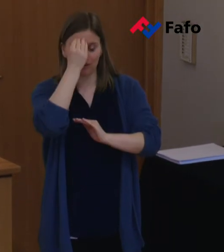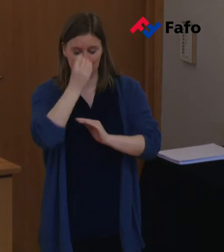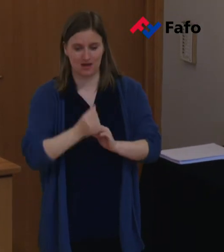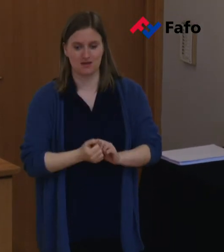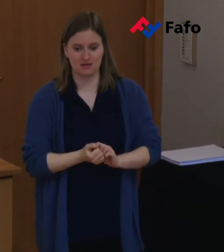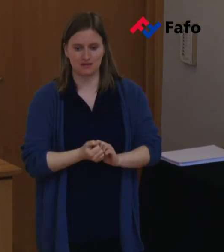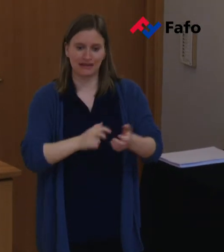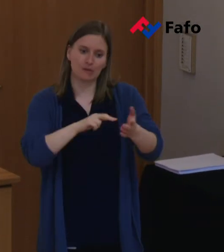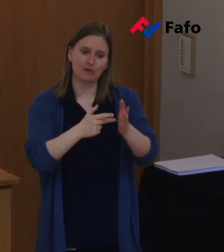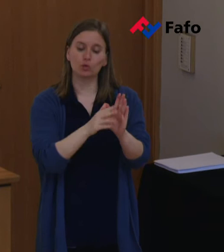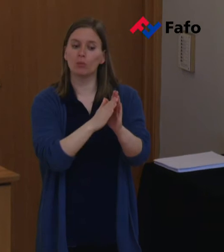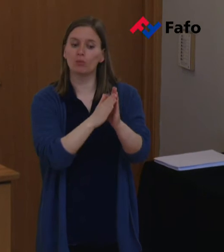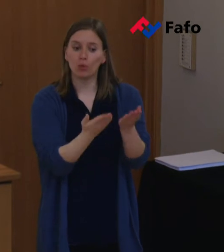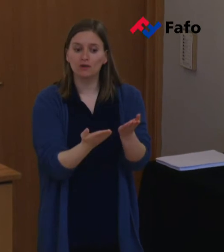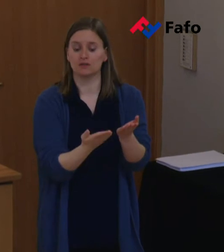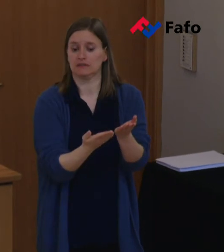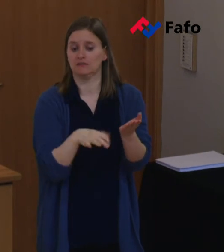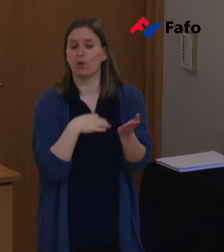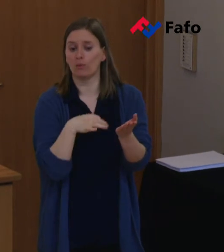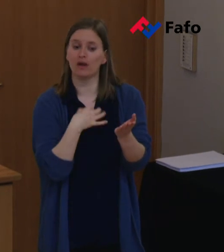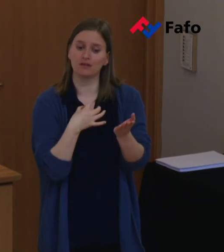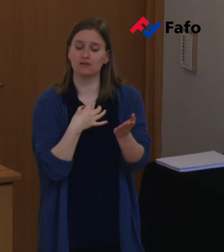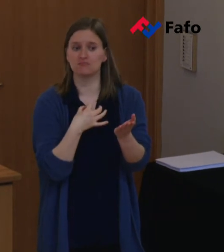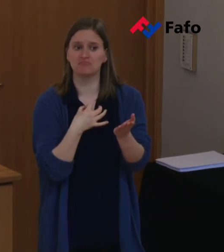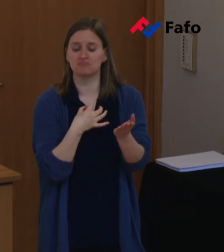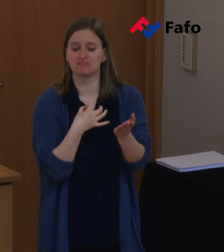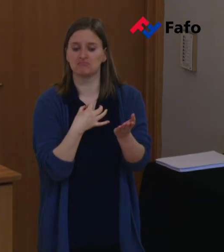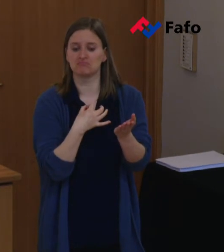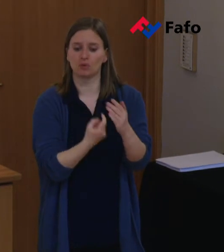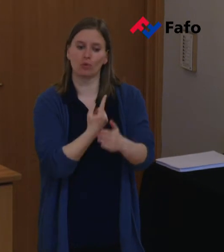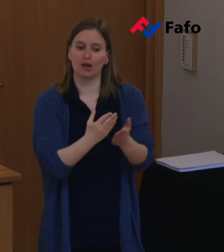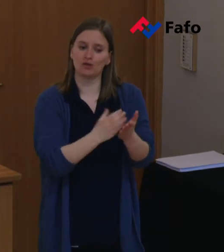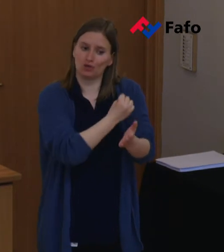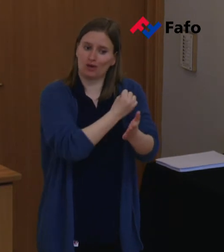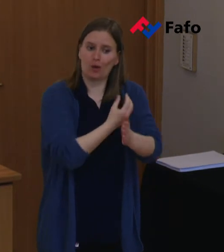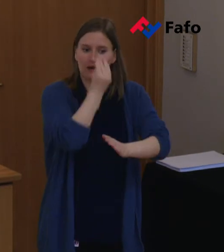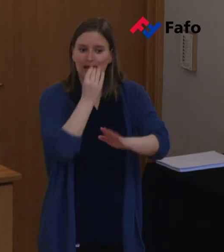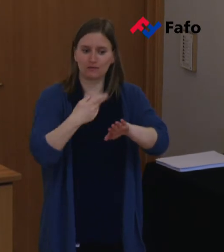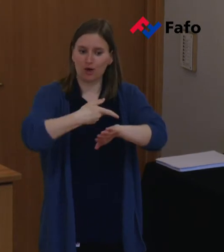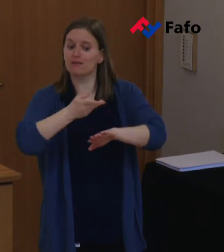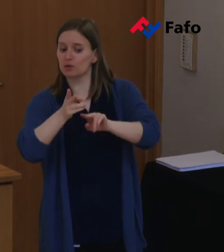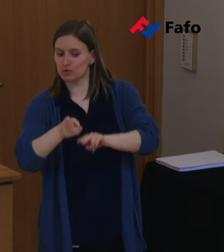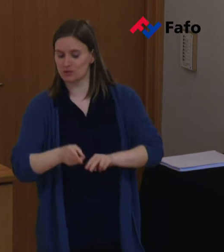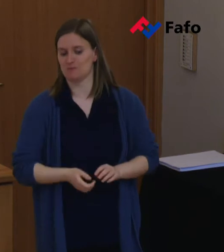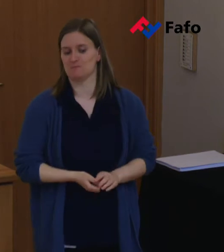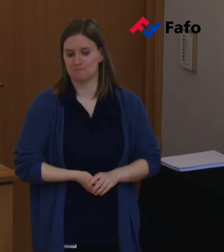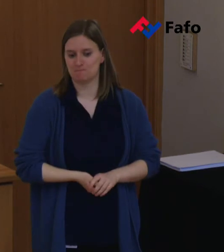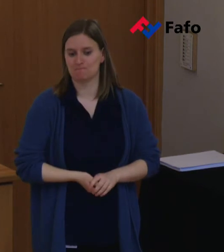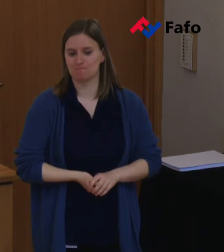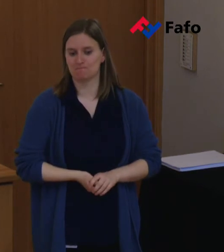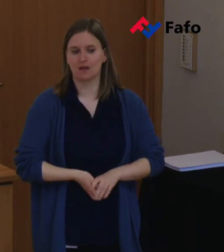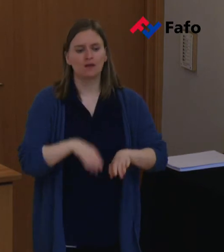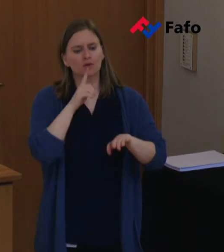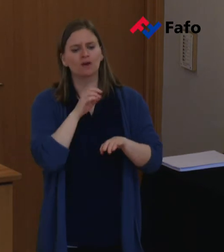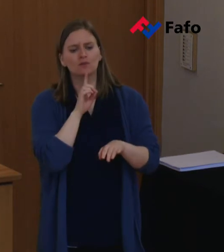en metodebok, som vi håper jo også da kan være til nytt og læring for andre. Så kan vi jo